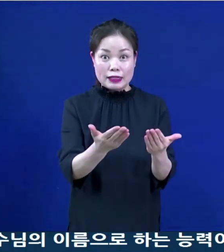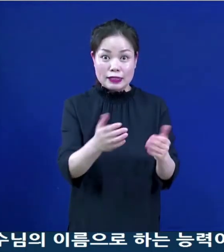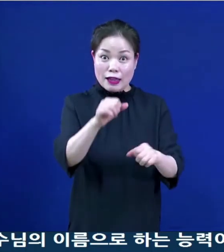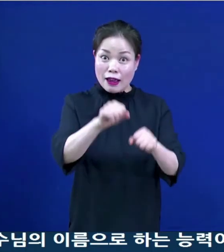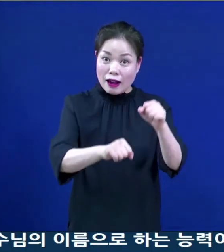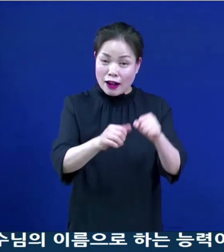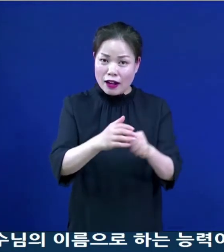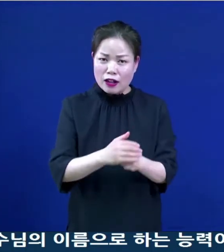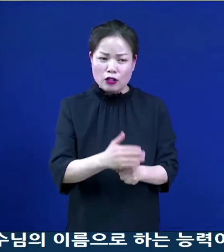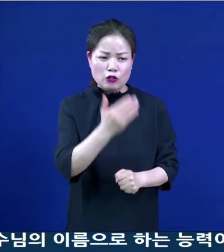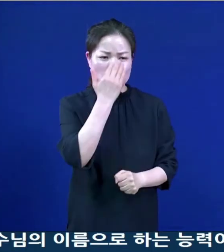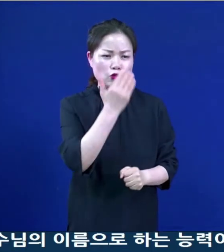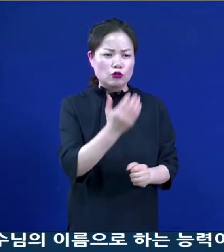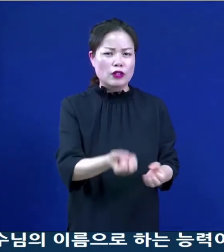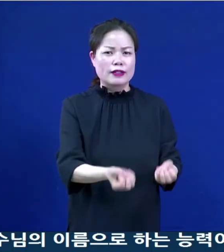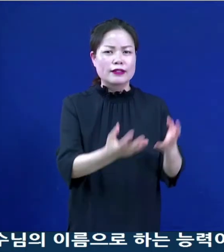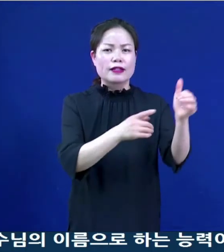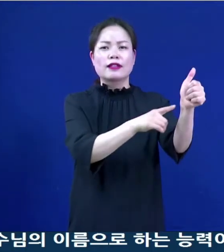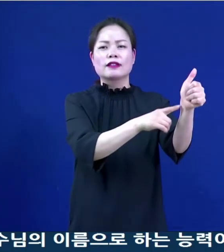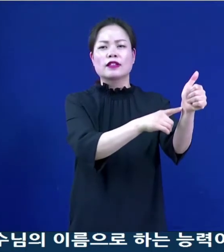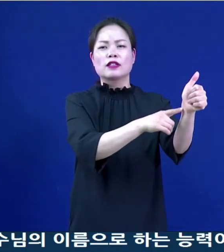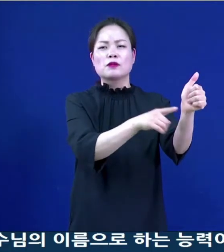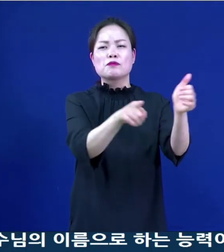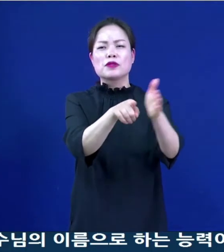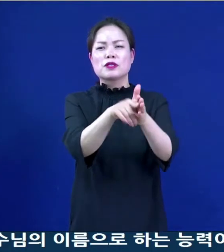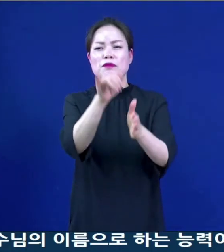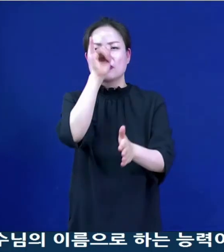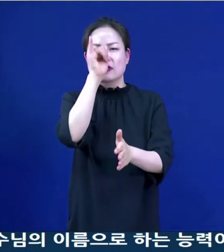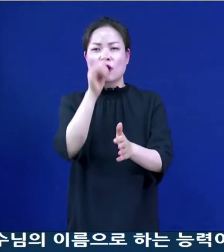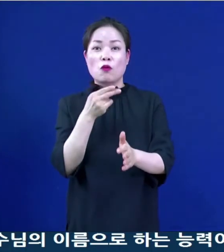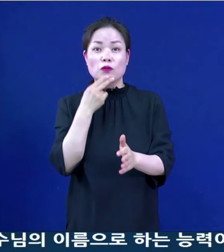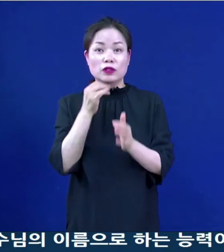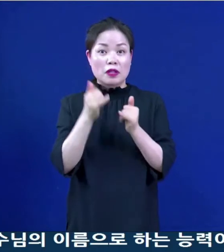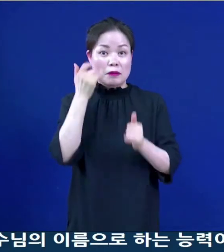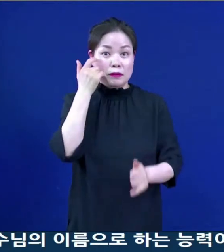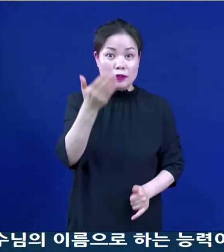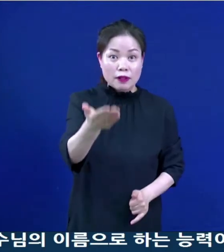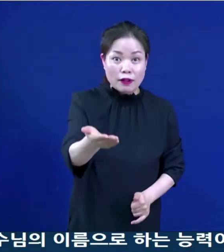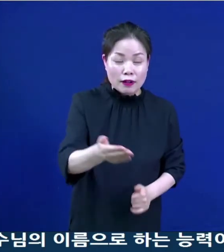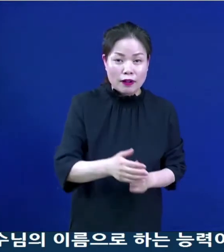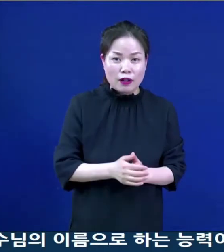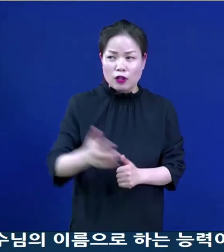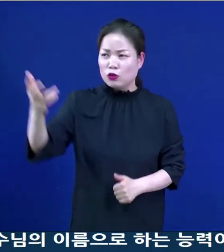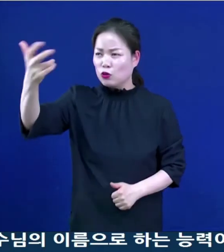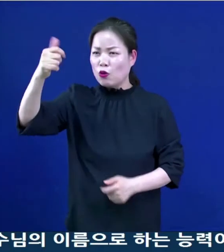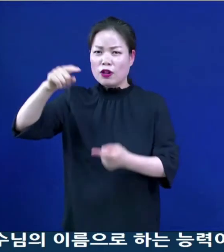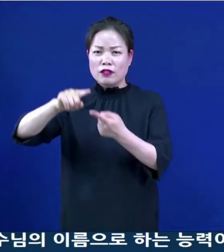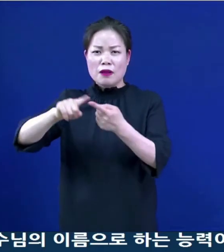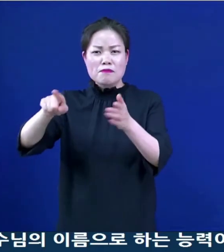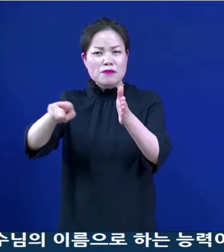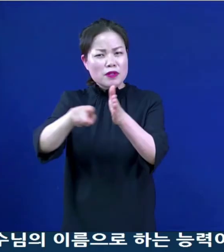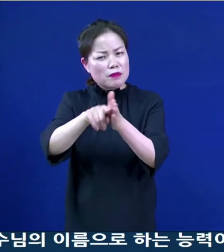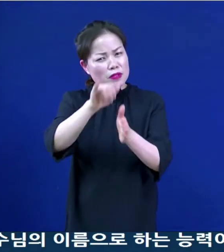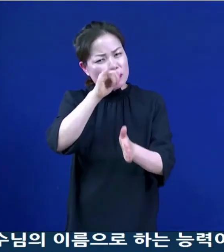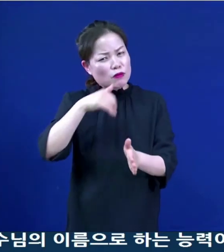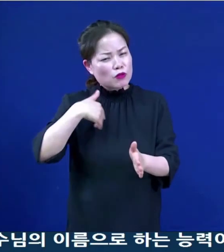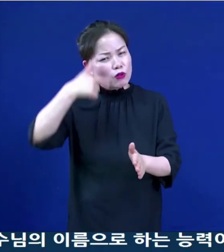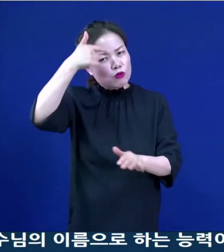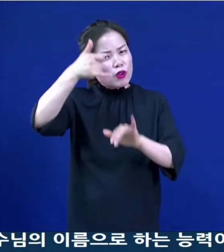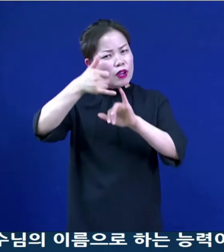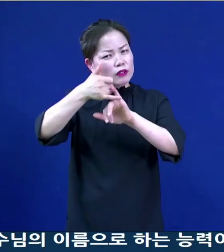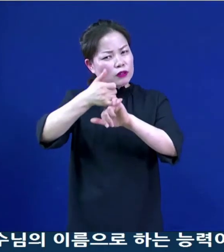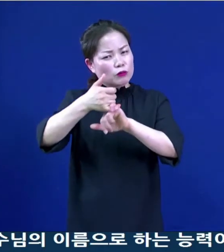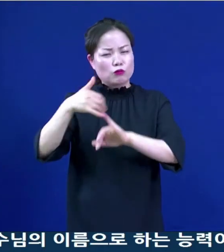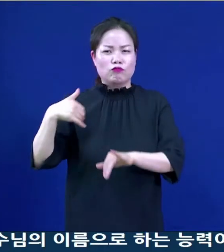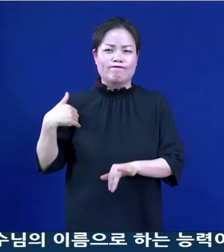행하더라. 유대 제사장이면 여러분 믿음이 있는 사람이 없는 사람이에요? 여호와에 대한 믿음은 있는지 모르겠어요. 구약적인